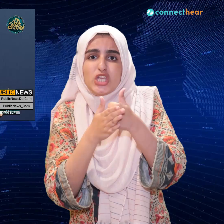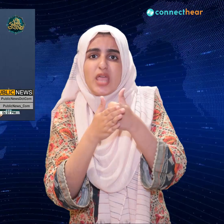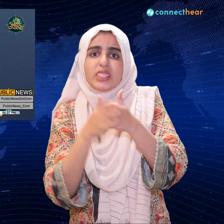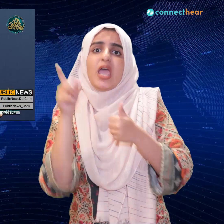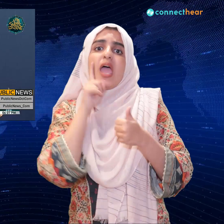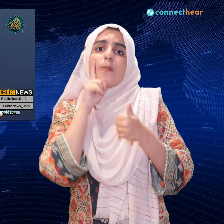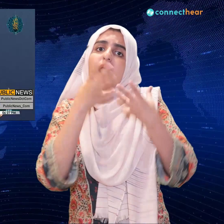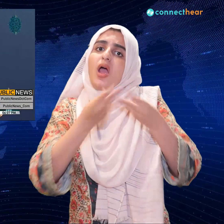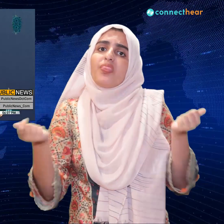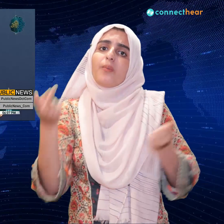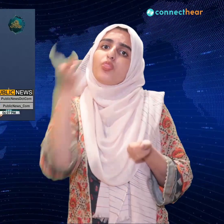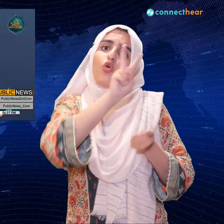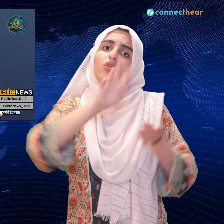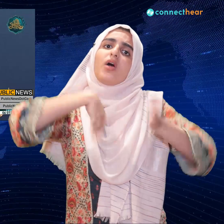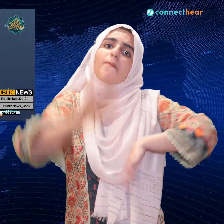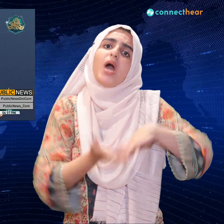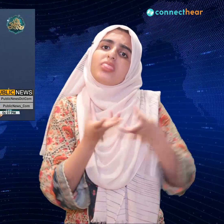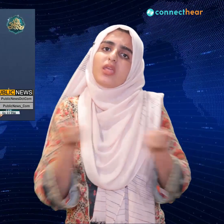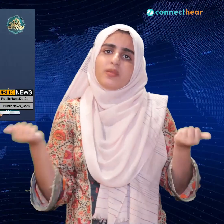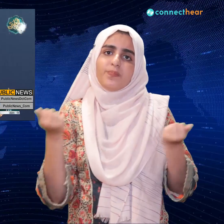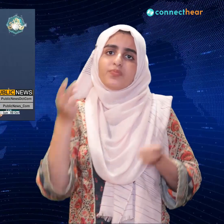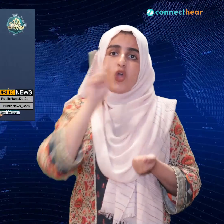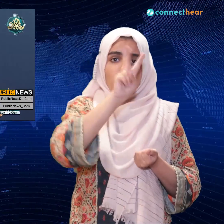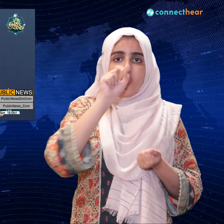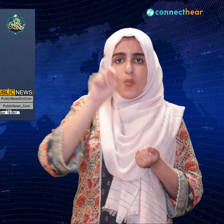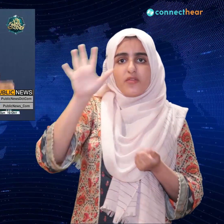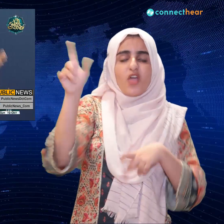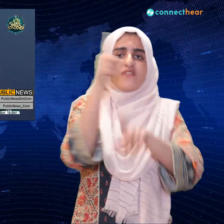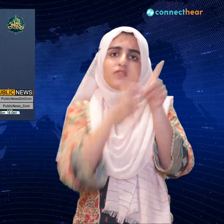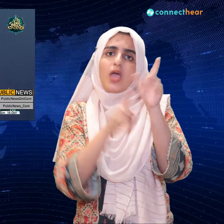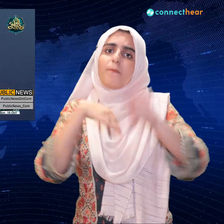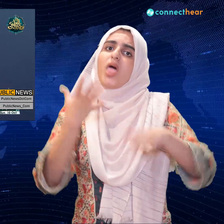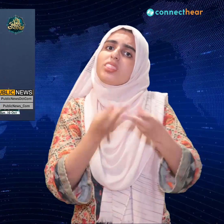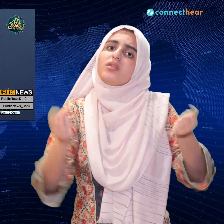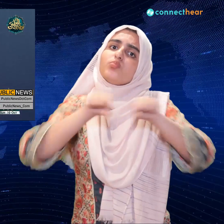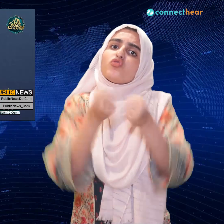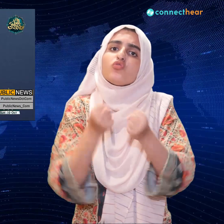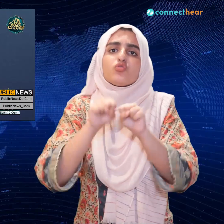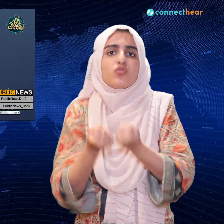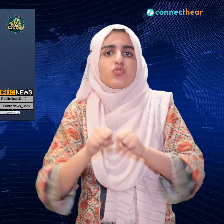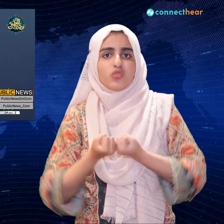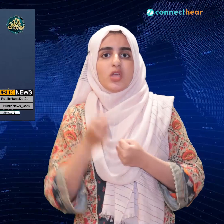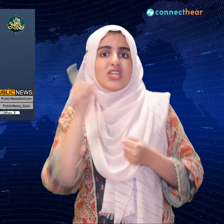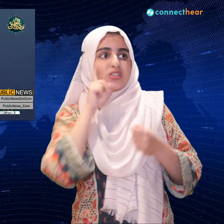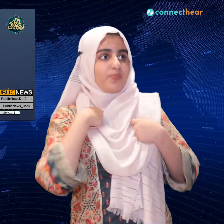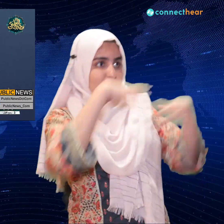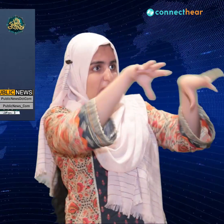لائف سپین ہے 2.5 سال چلتی ہے وہاں شادی۔ جب آپ وہ ایک اپنا لیتے